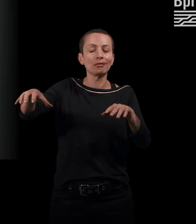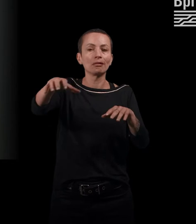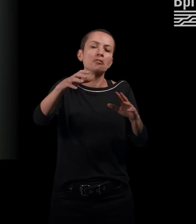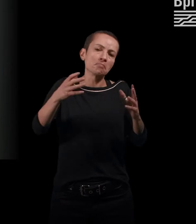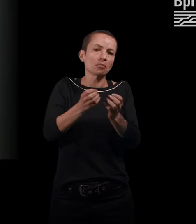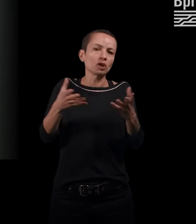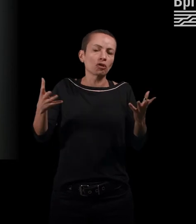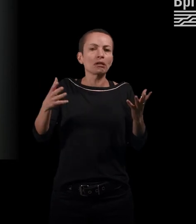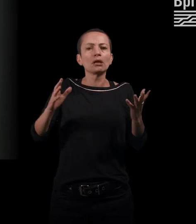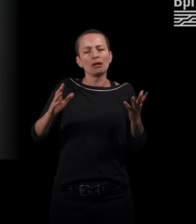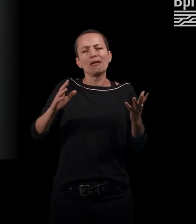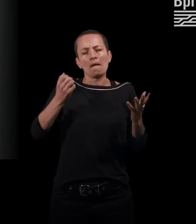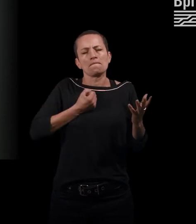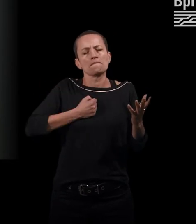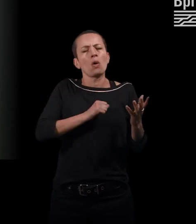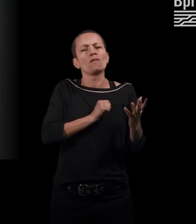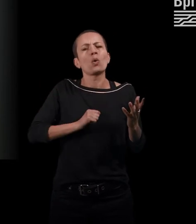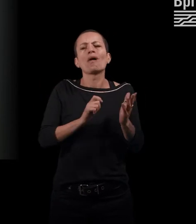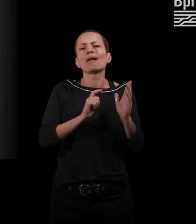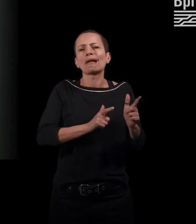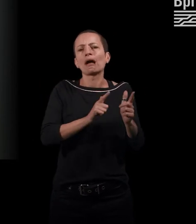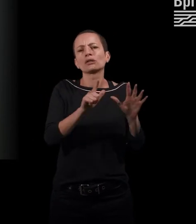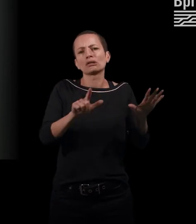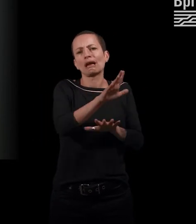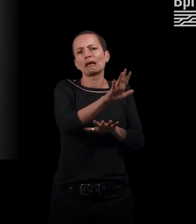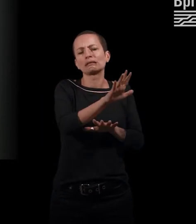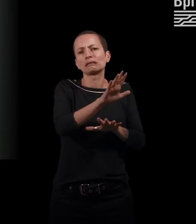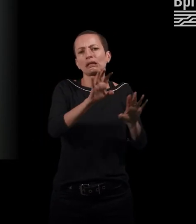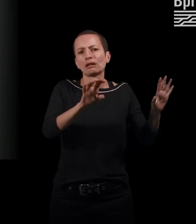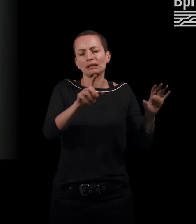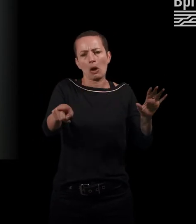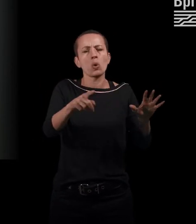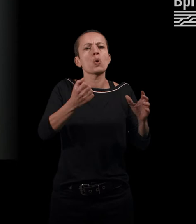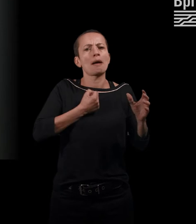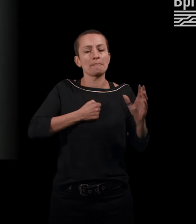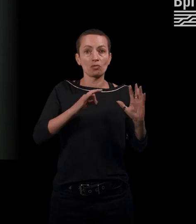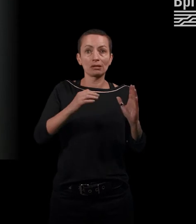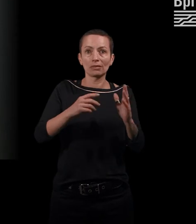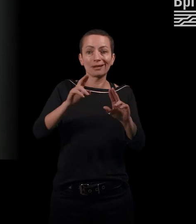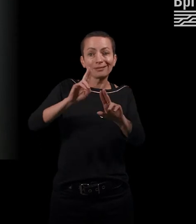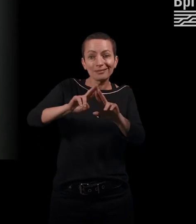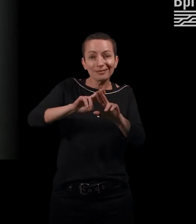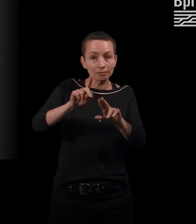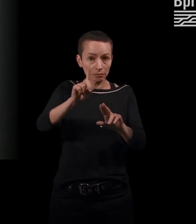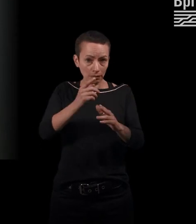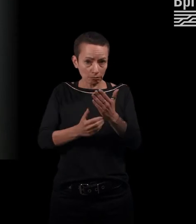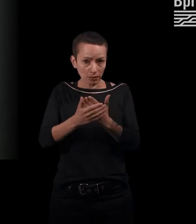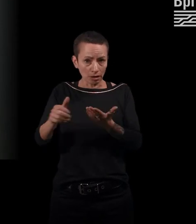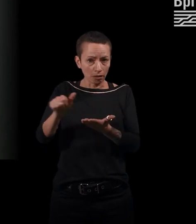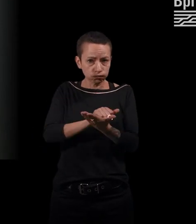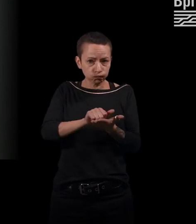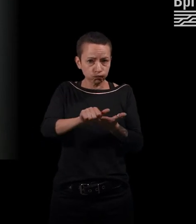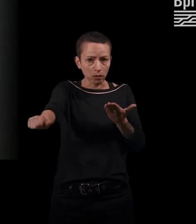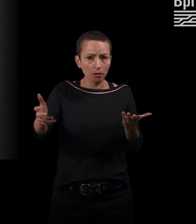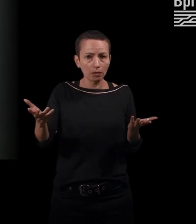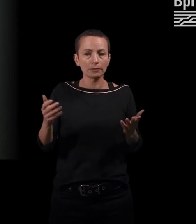eux en tout cas, même s'ils étaient très amochés après la guerre de 75-90, au lieu d'être réhabilités, ont été complètement